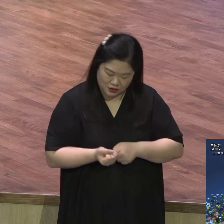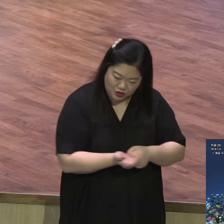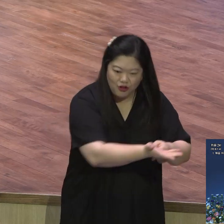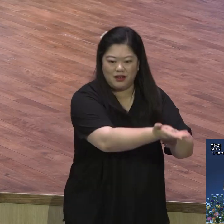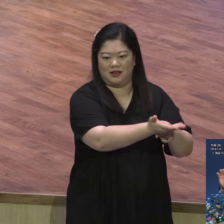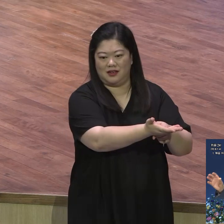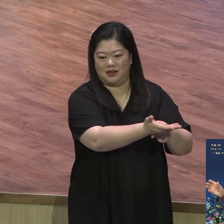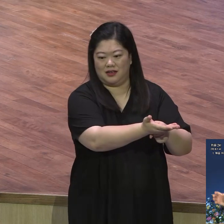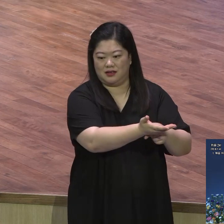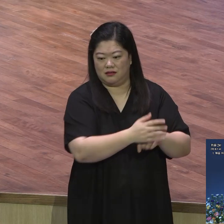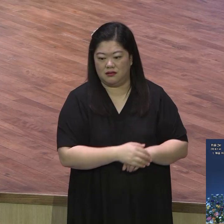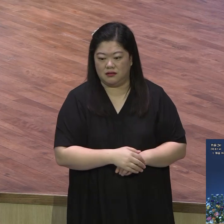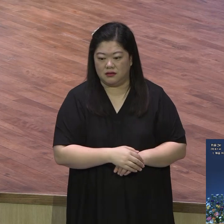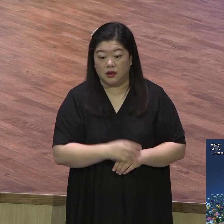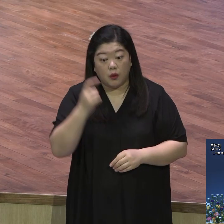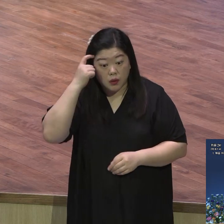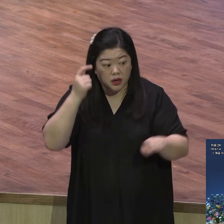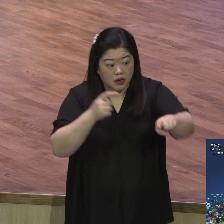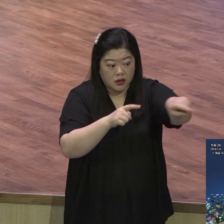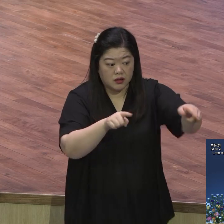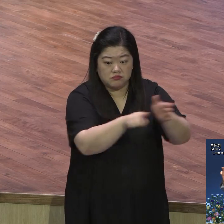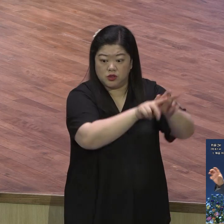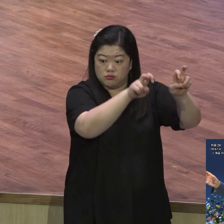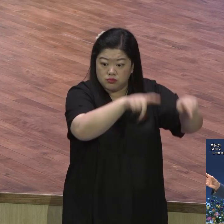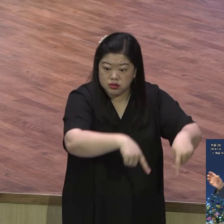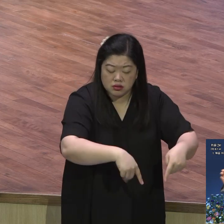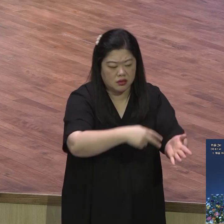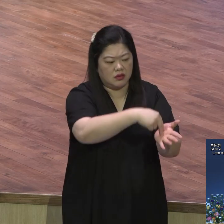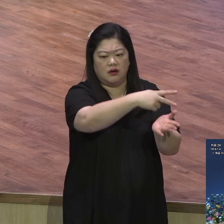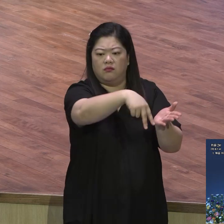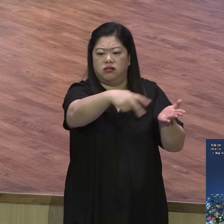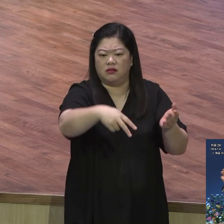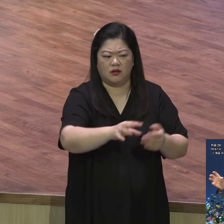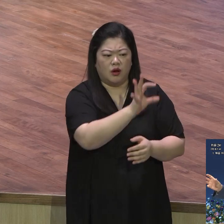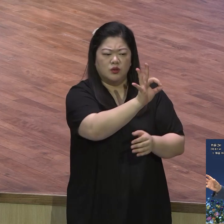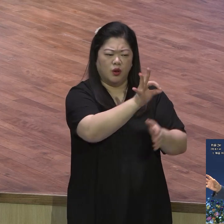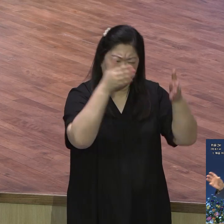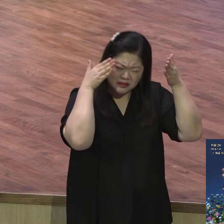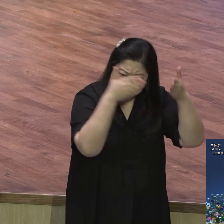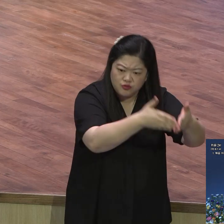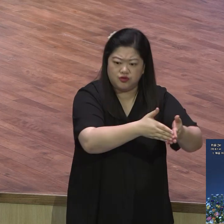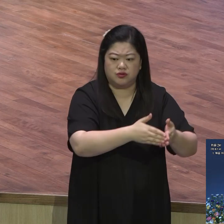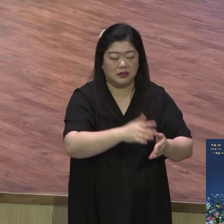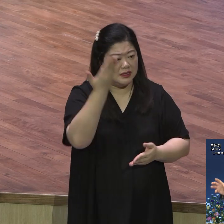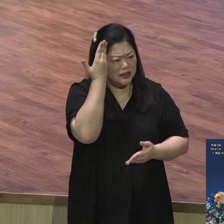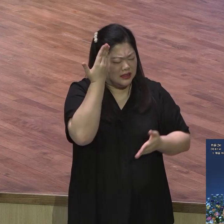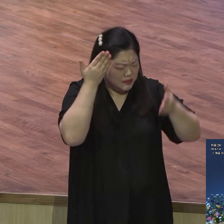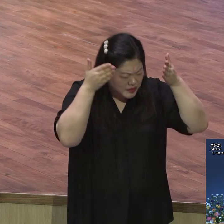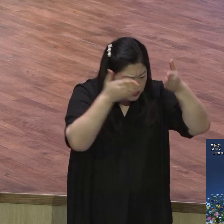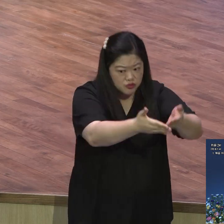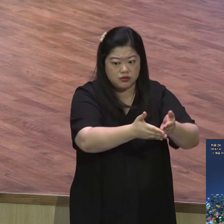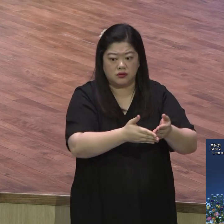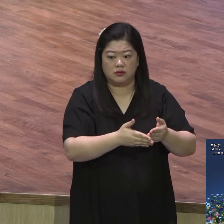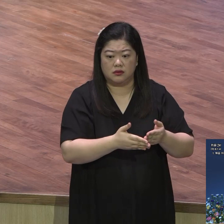얼마나 방어하고 있습니까? 물질이 답인 것처럼 출시가 답인 것처럼 지식이 답인 것처럼